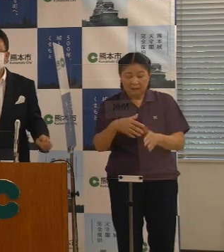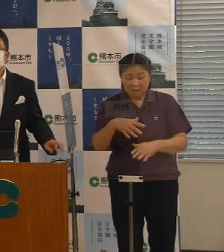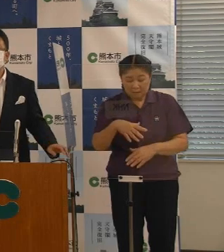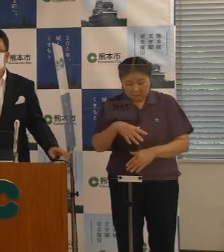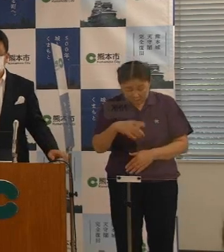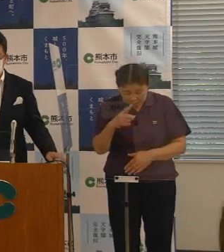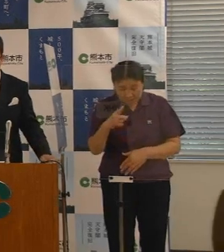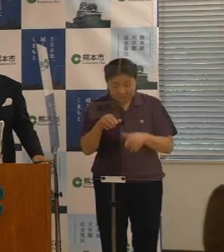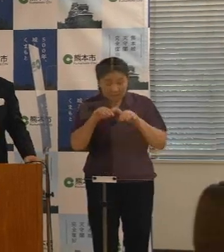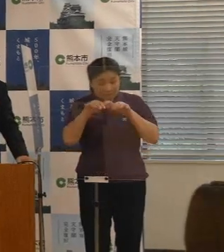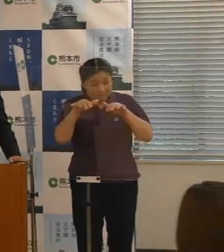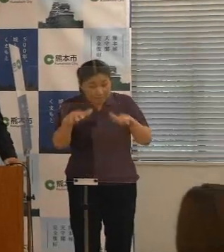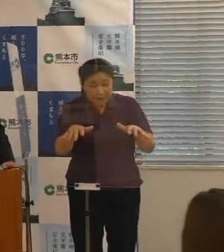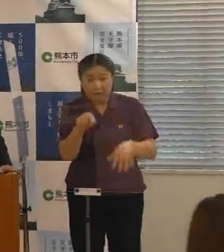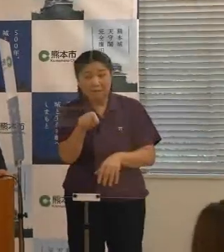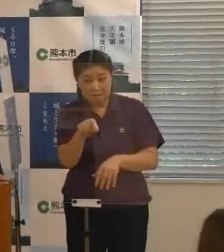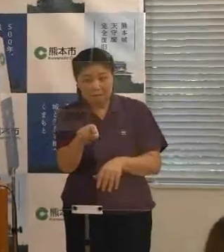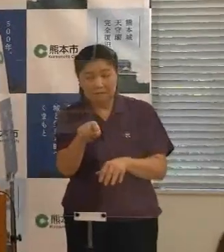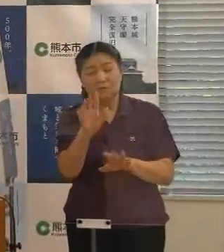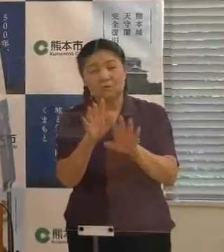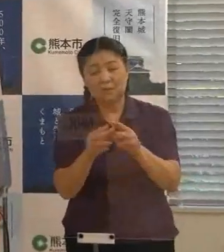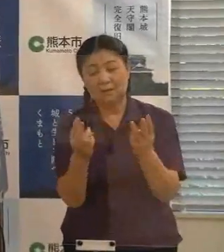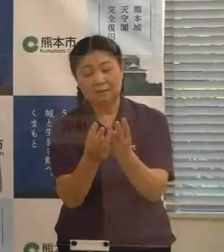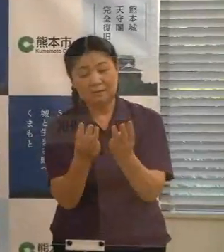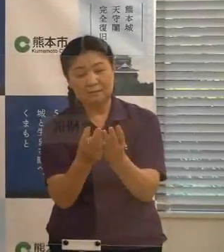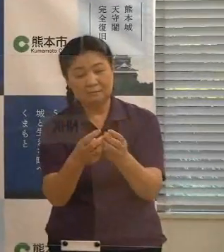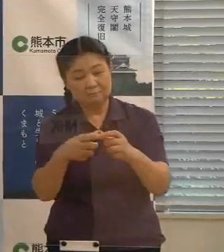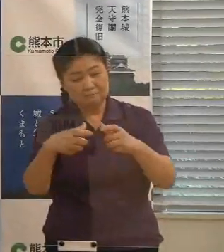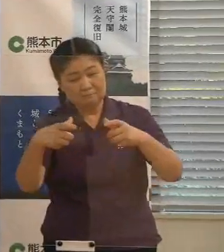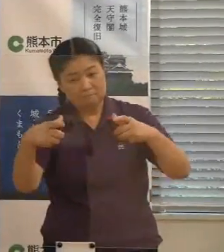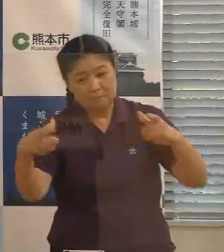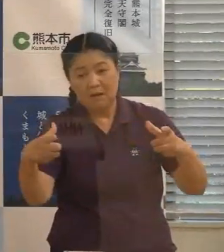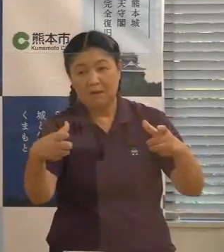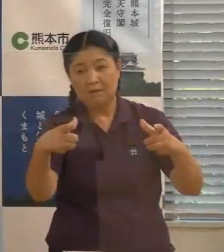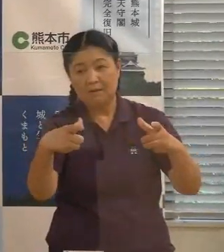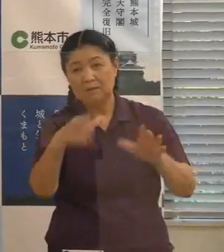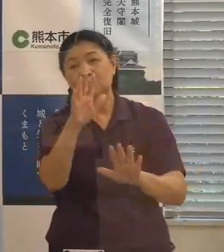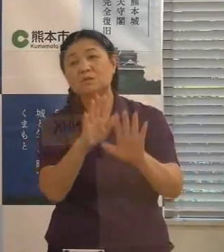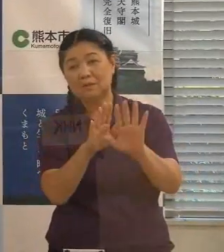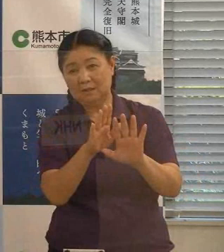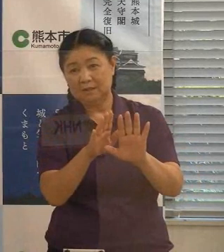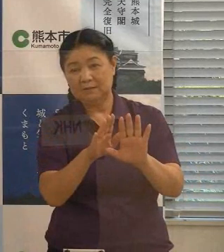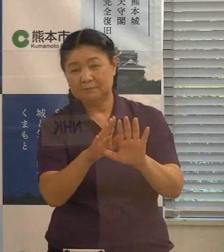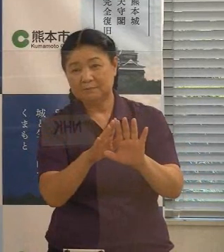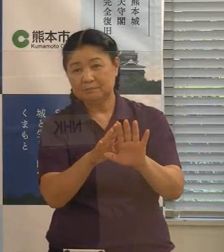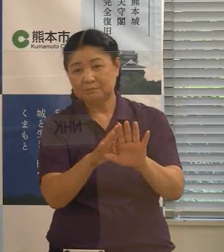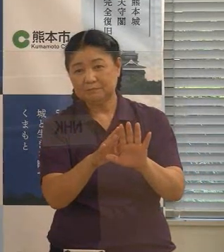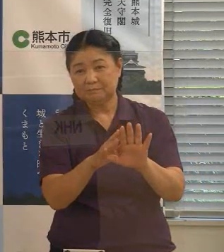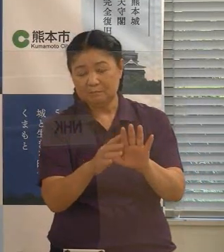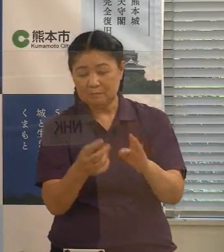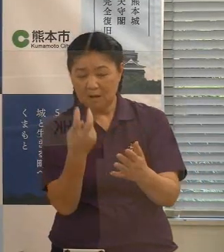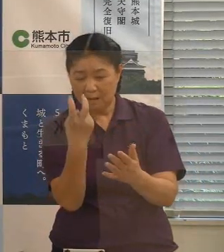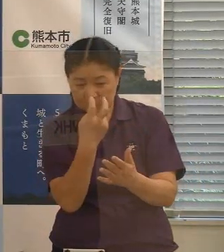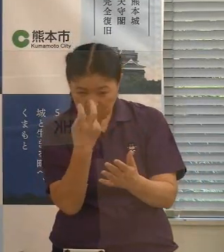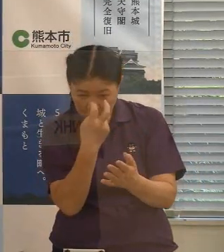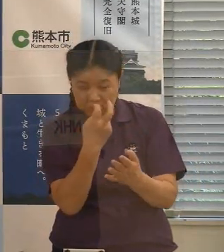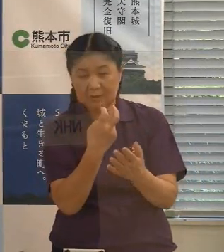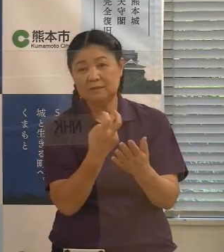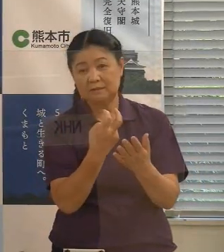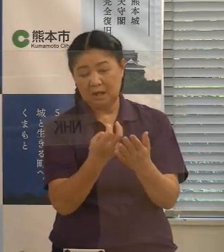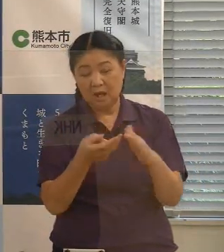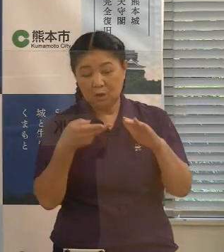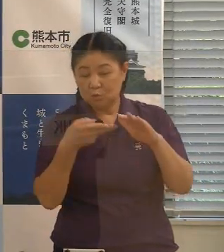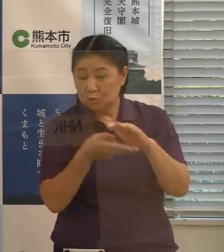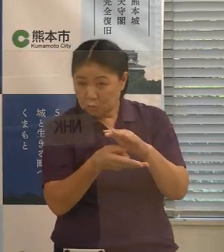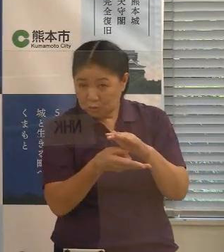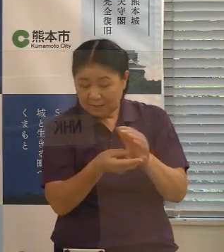拡大によりまして、感染者数が急激に増加をしております。疫学調査あるいは入院